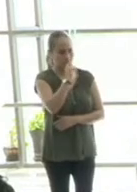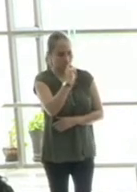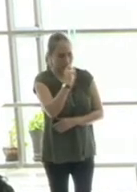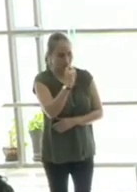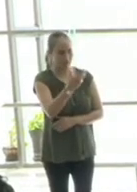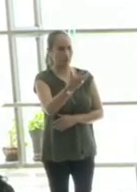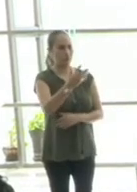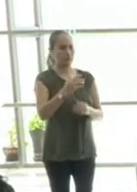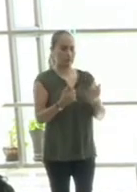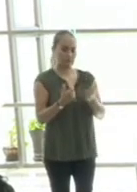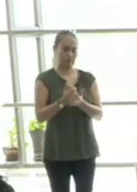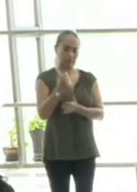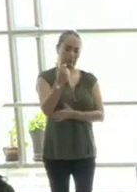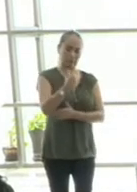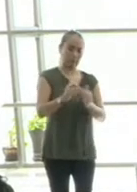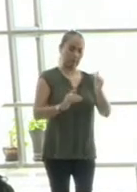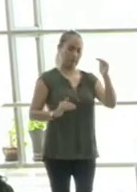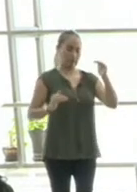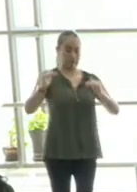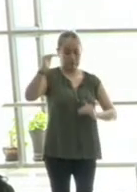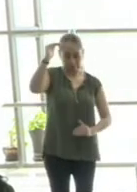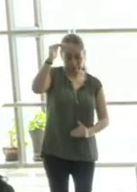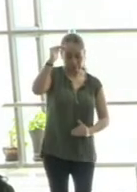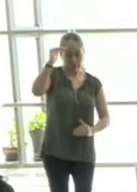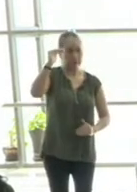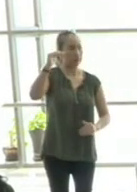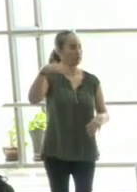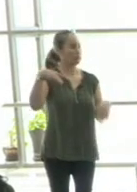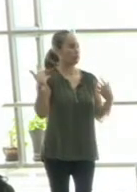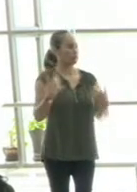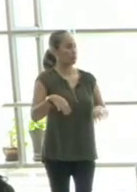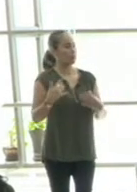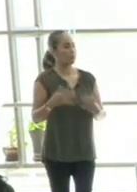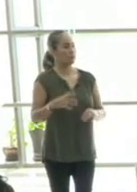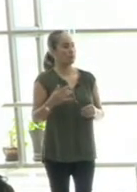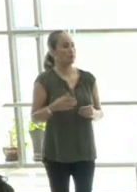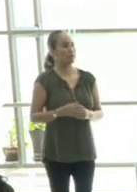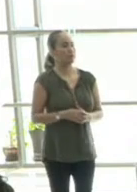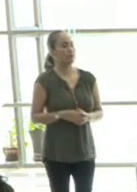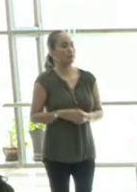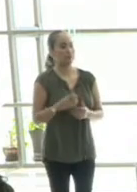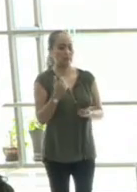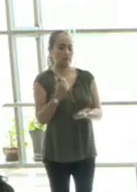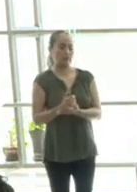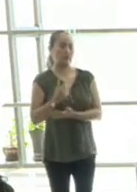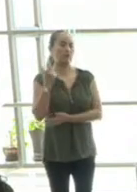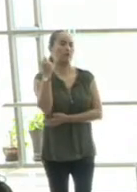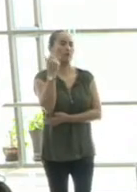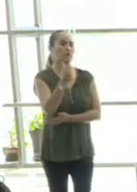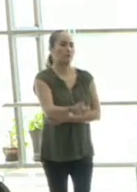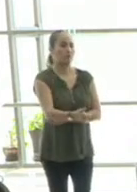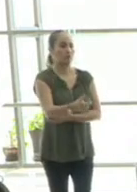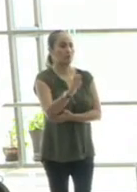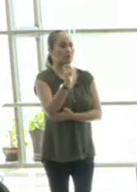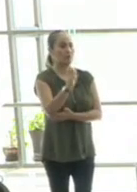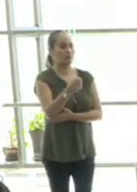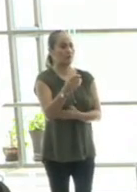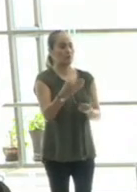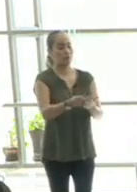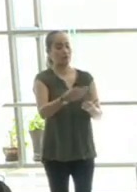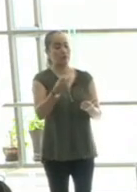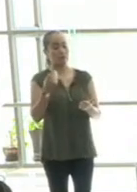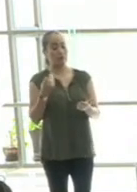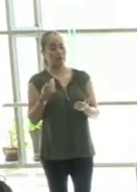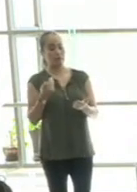abismales Y entonces hay otro fenómeno Además del salario se tienen que retirar antes y quieren ser